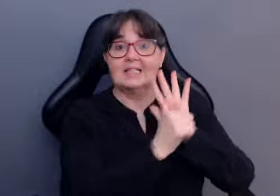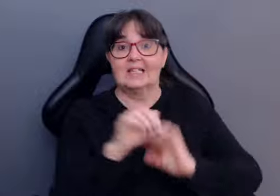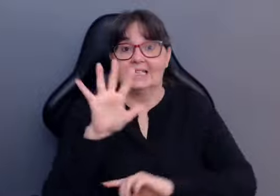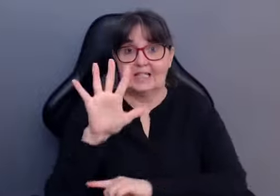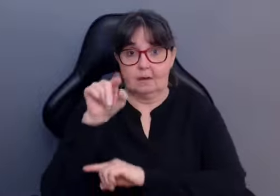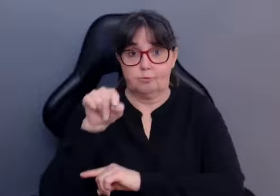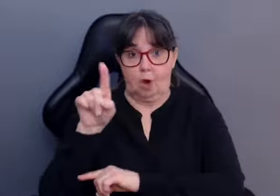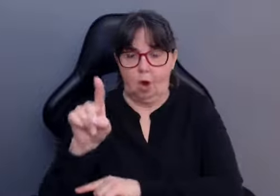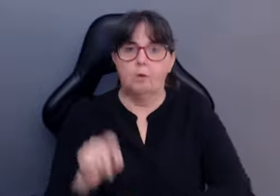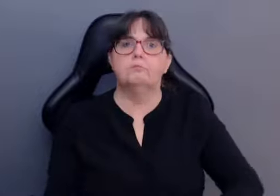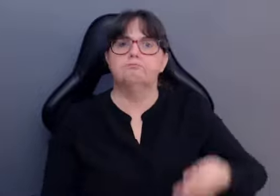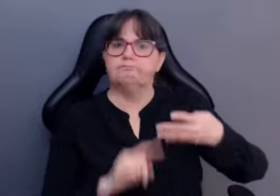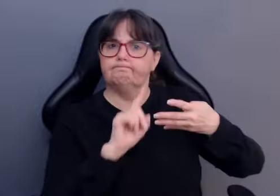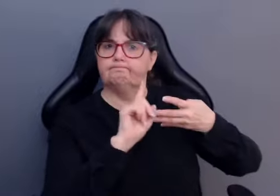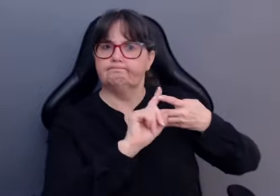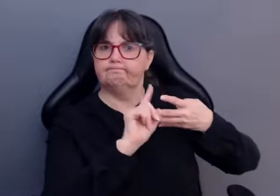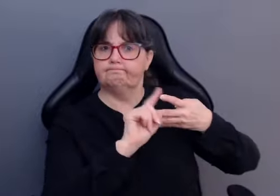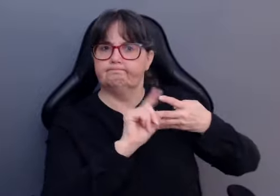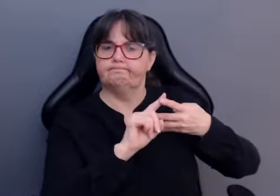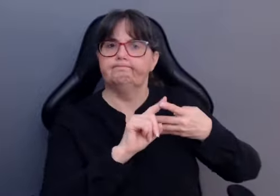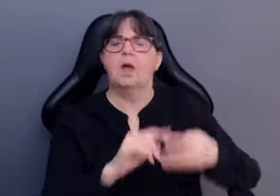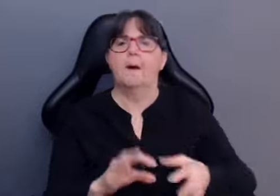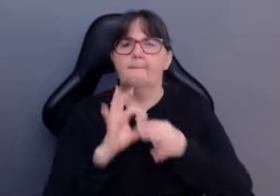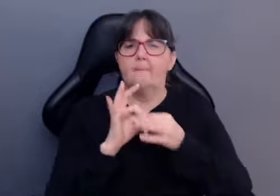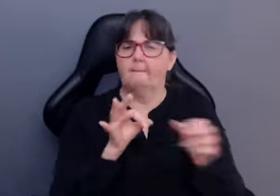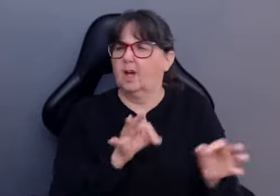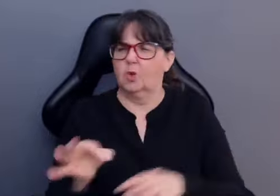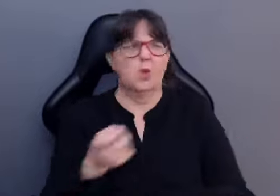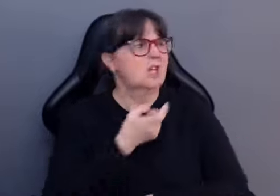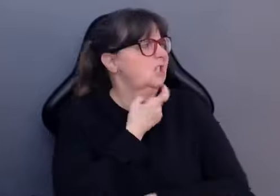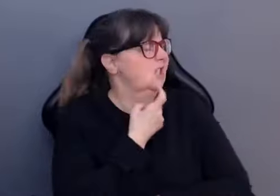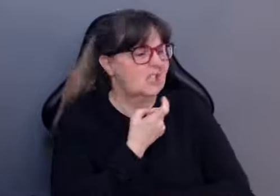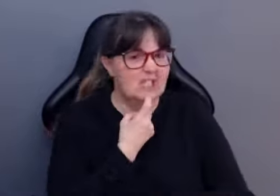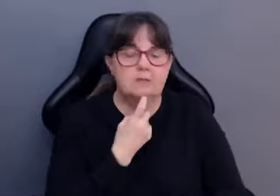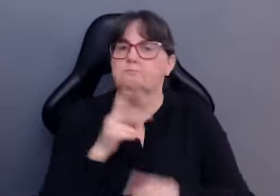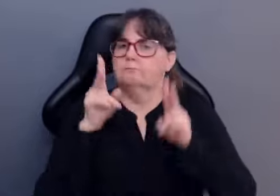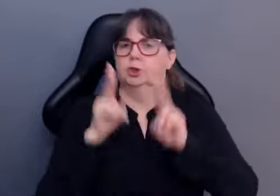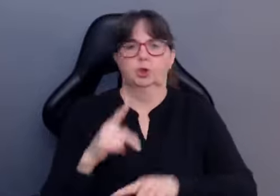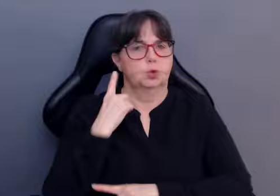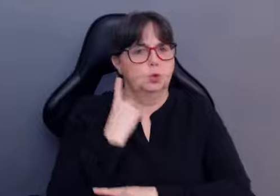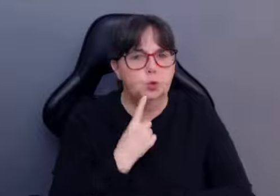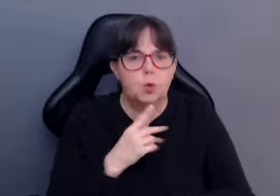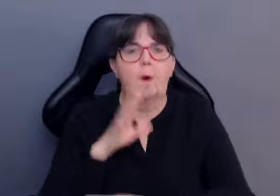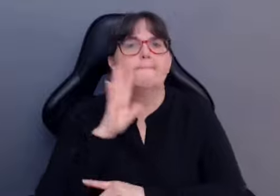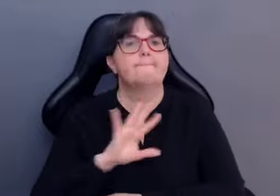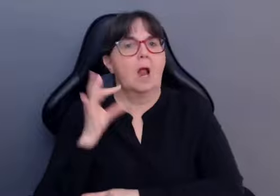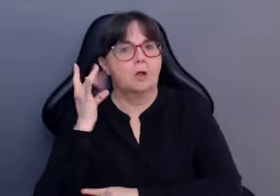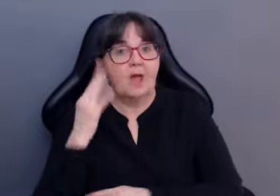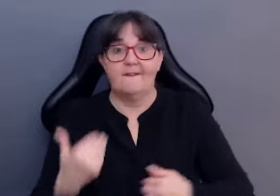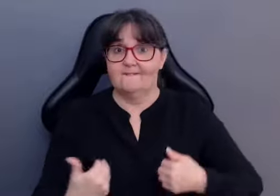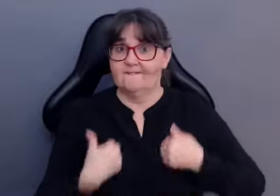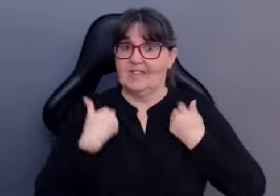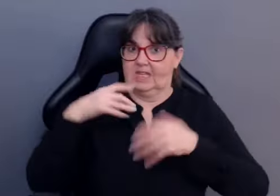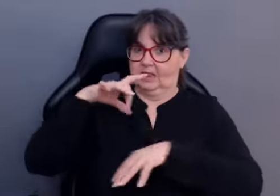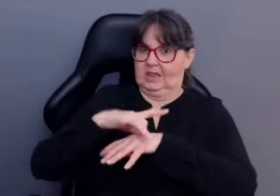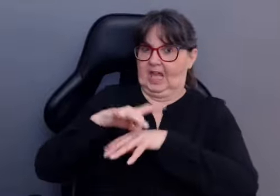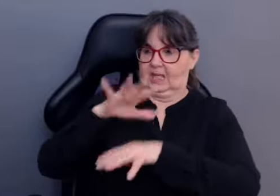membres réguliers. Toute personne sourde et malentendante de la région de Lanaudière intéressée